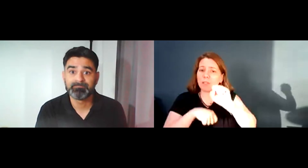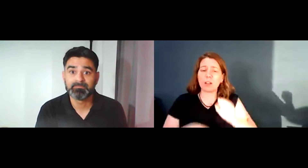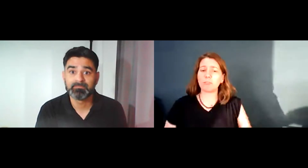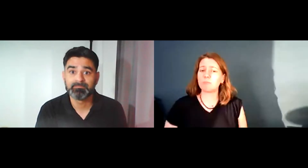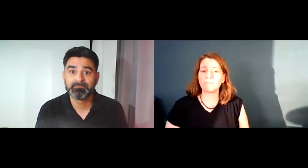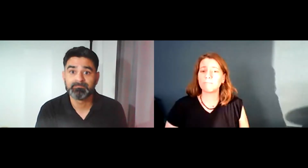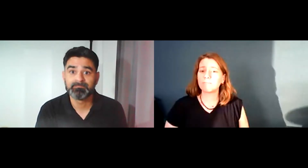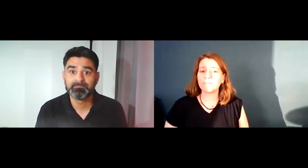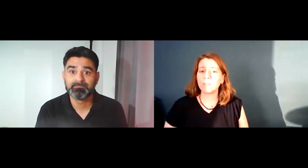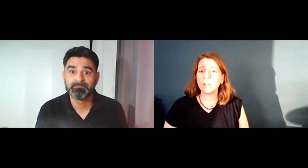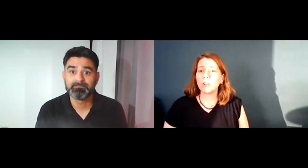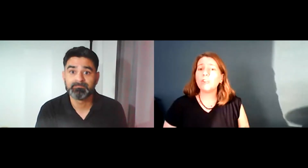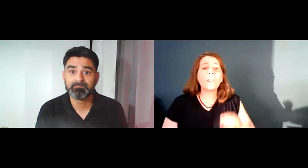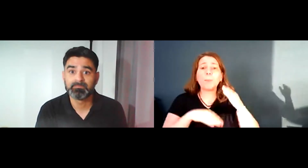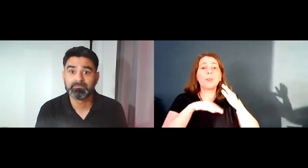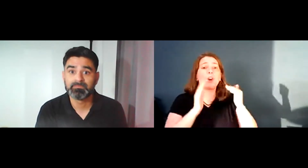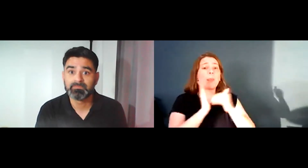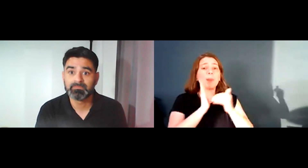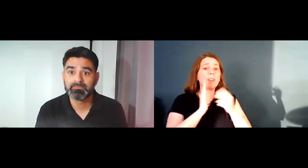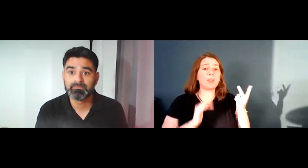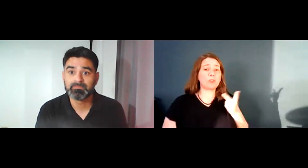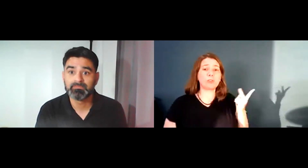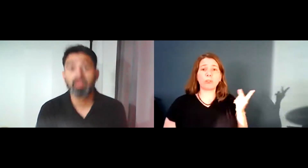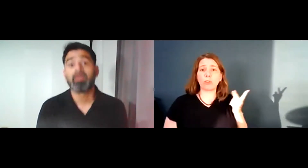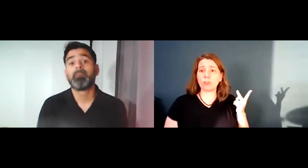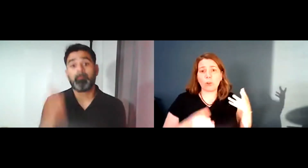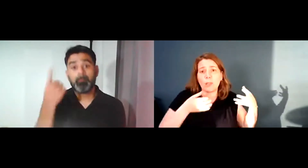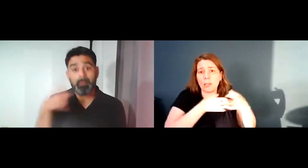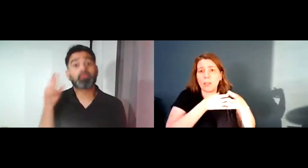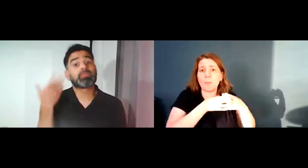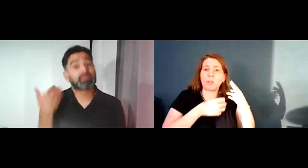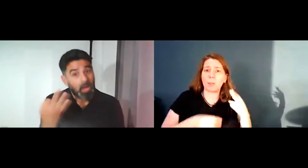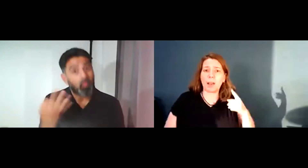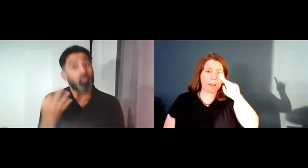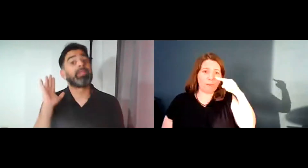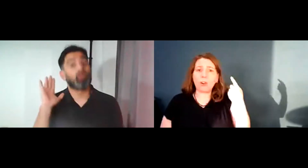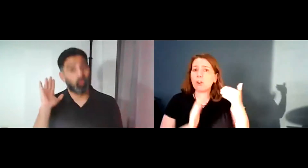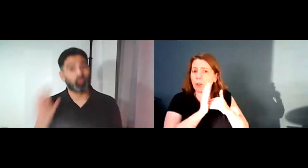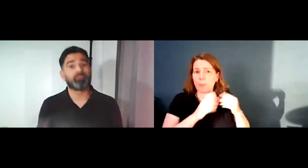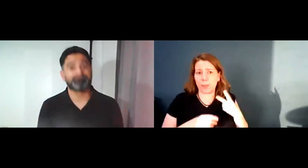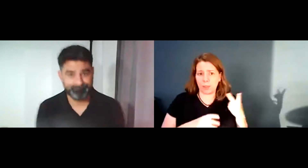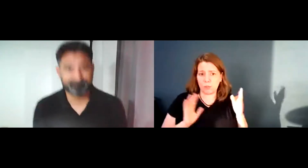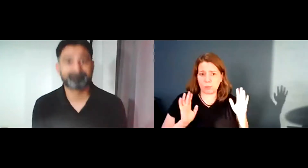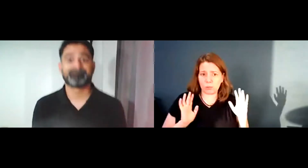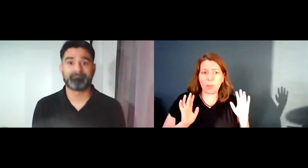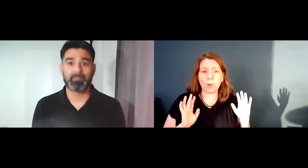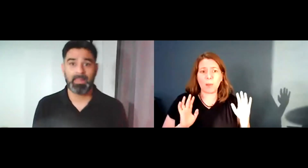certificado. Perdón, Belén. No depende de nosotros dos o del equipo Tamara, Flor, no depende de nosotros. Ahí voy, Mabel,